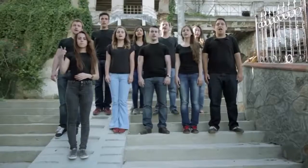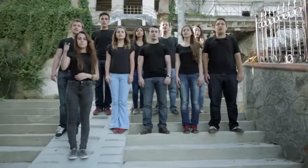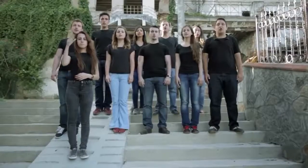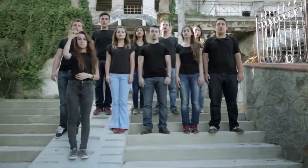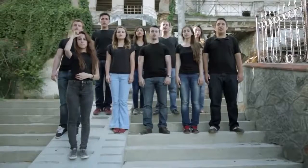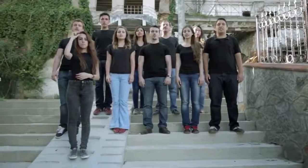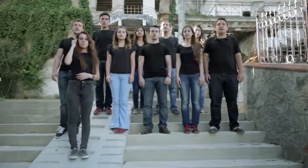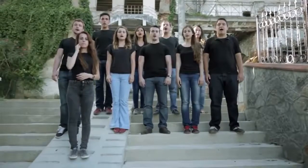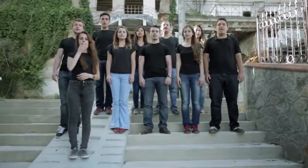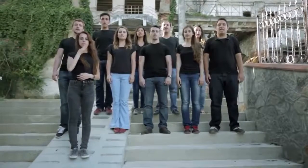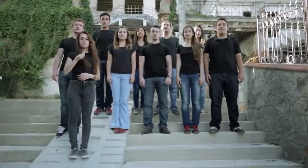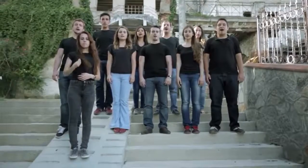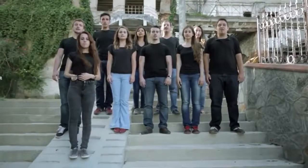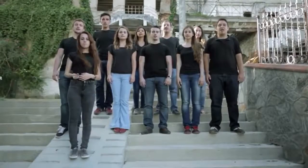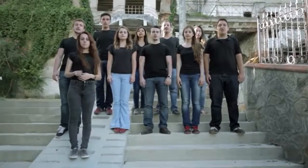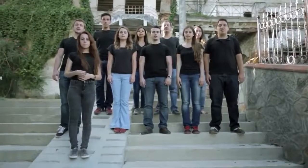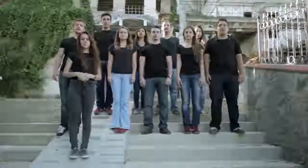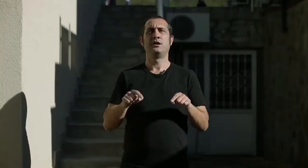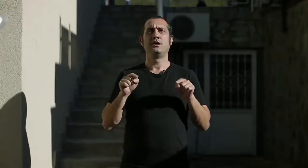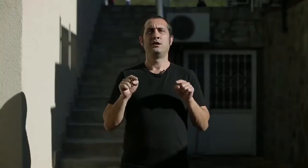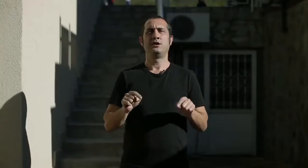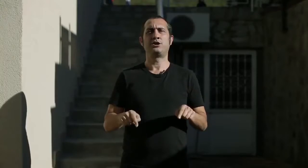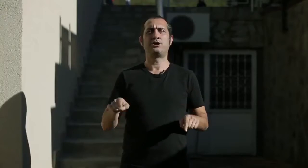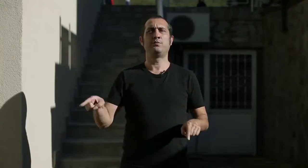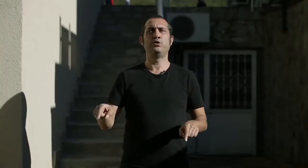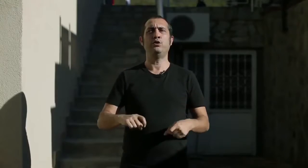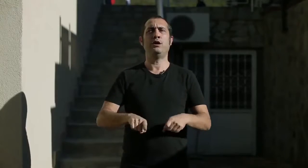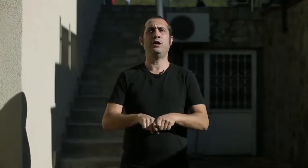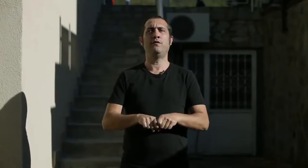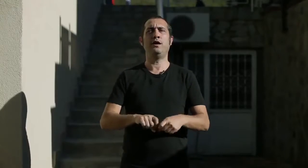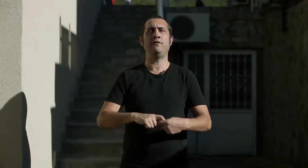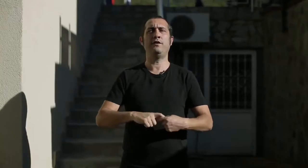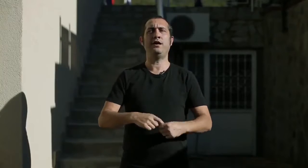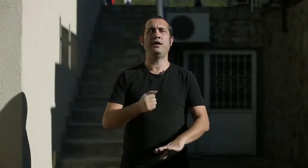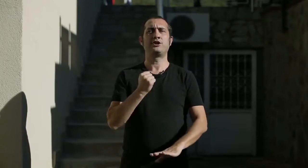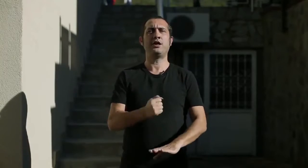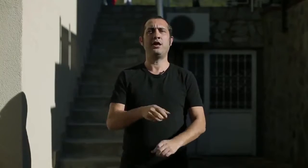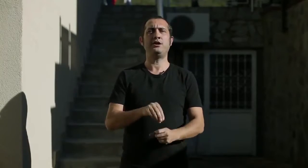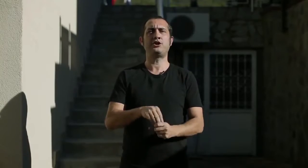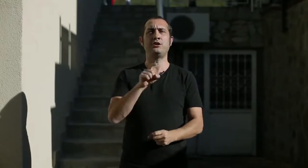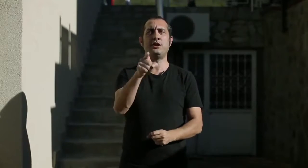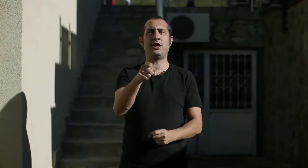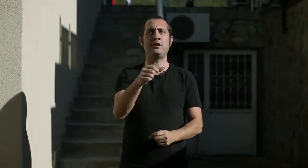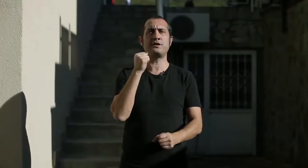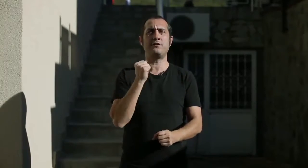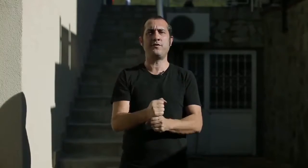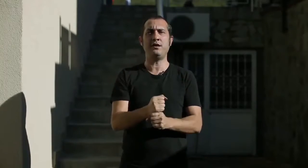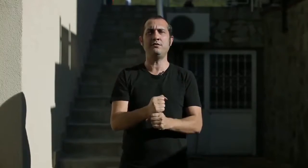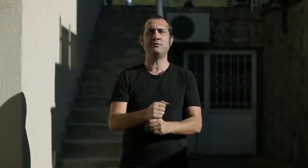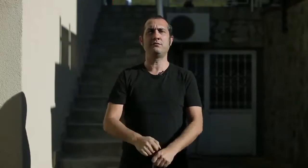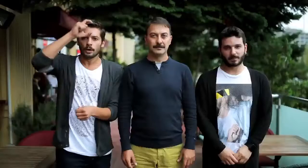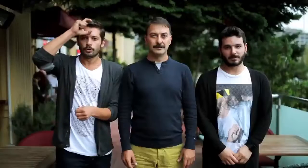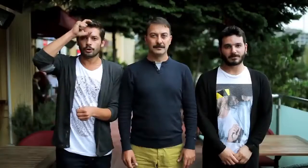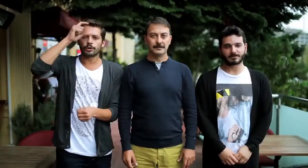Türk istikbalinin evladı! İşte bu ahval ve şerait içinde dahi vazifen... Türk